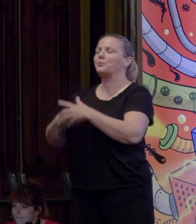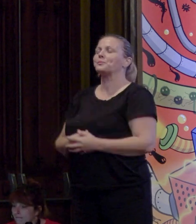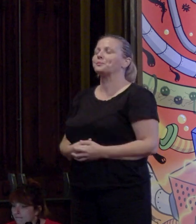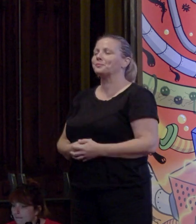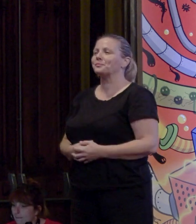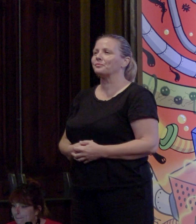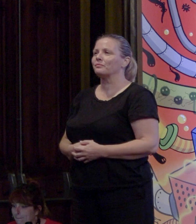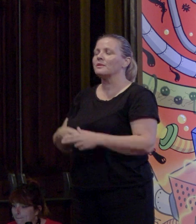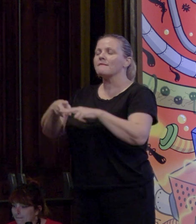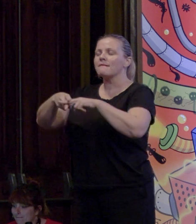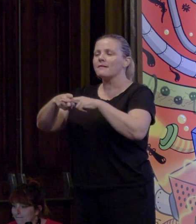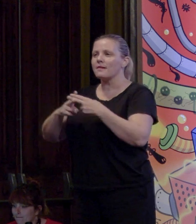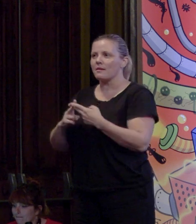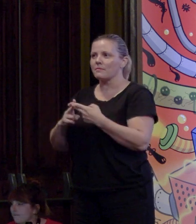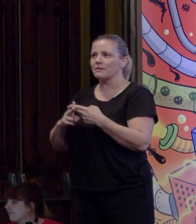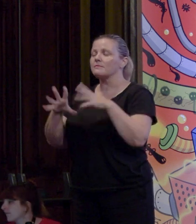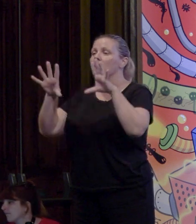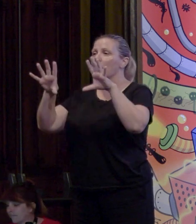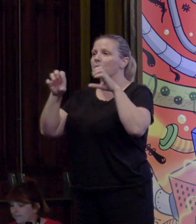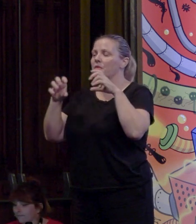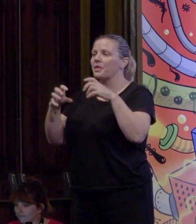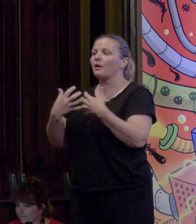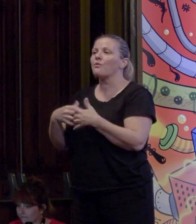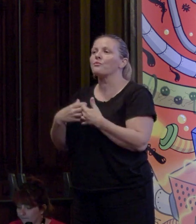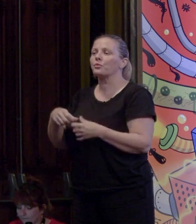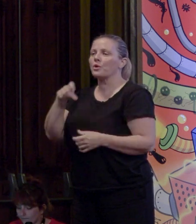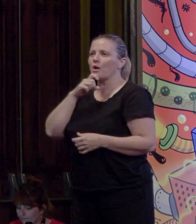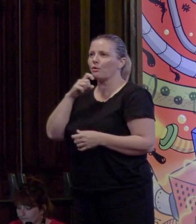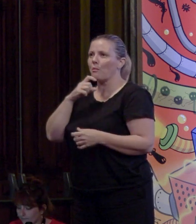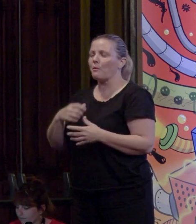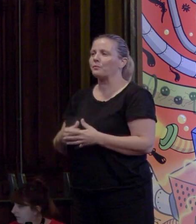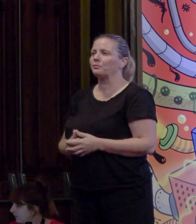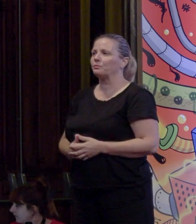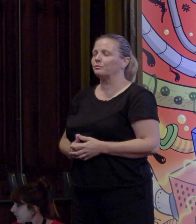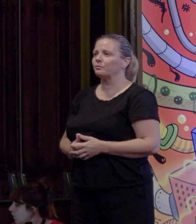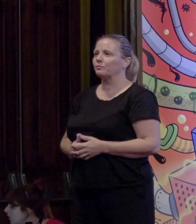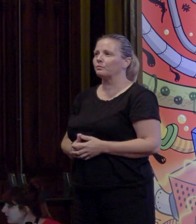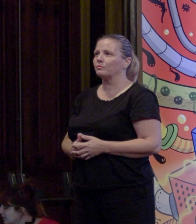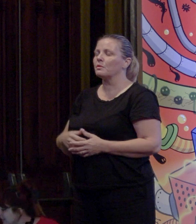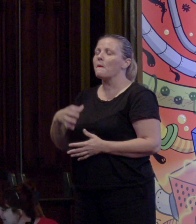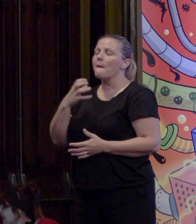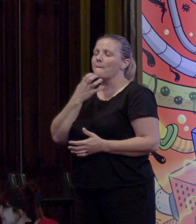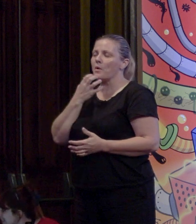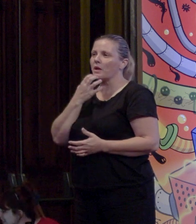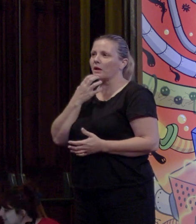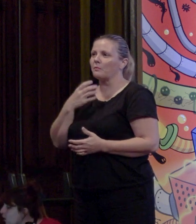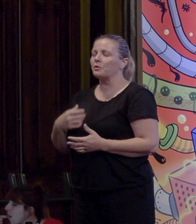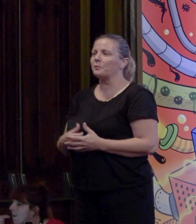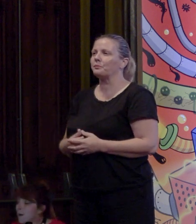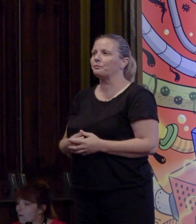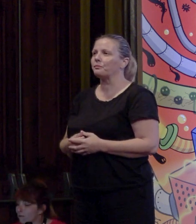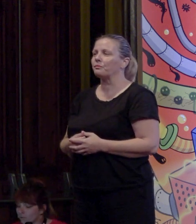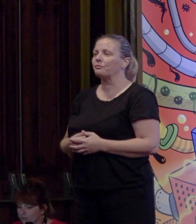Como herramienta de aprendizaje funciona en múltiples dimensiones. Para ello me gustaría hablar del aprendizaje basado en el juego, que no solo tiene una